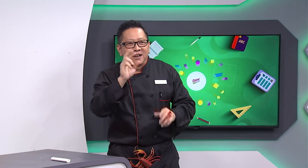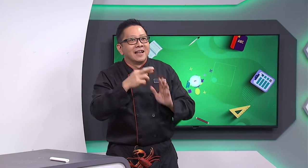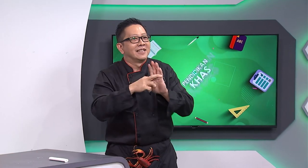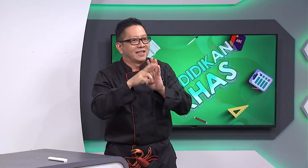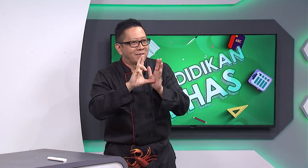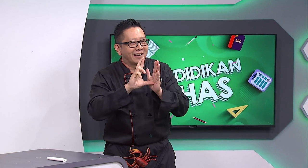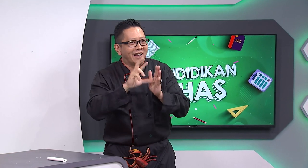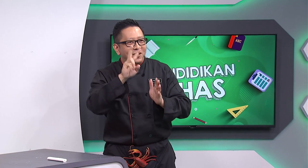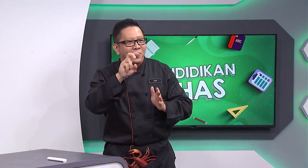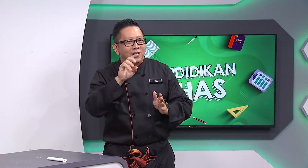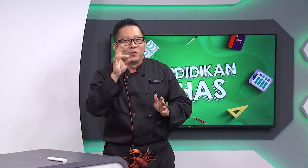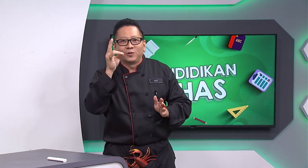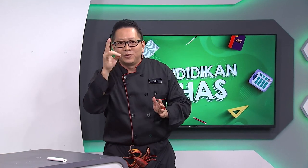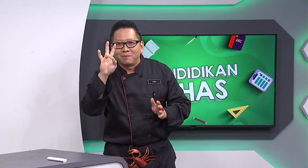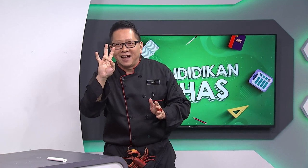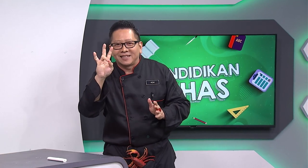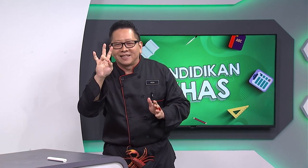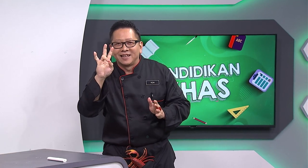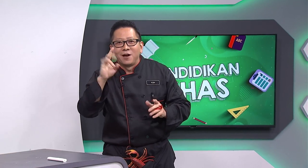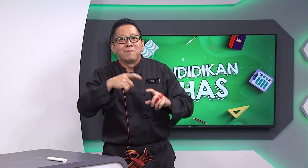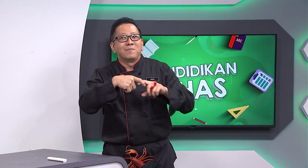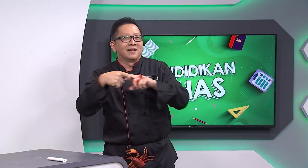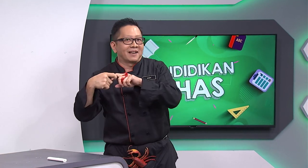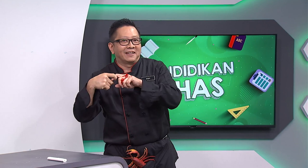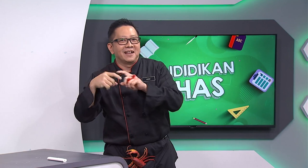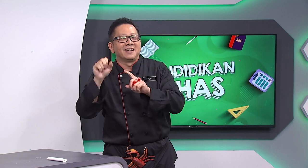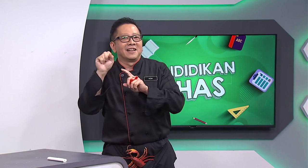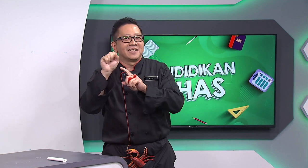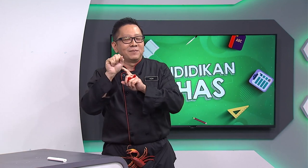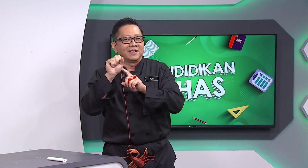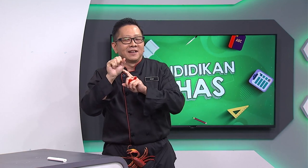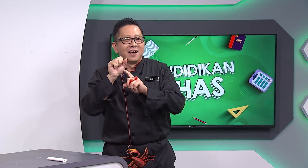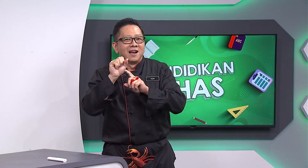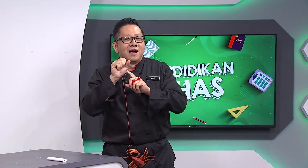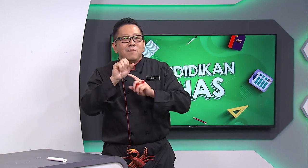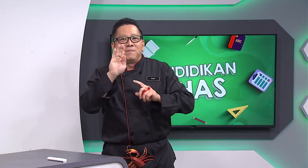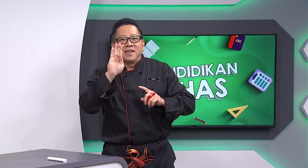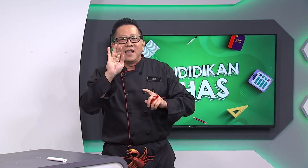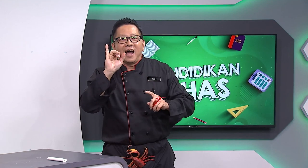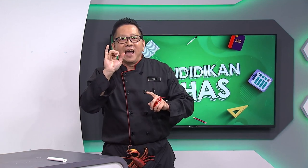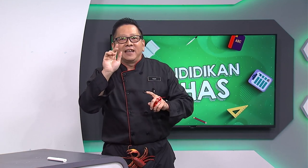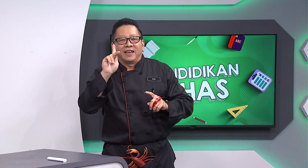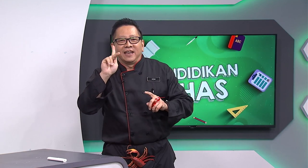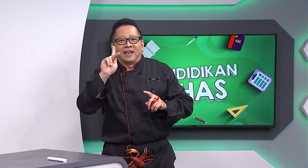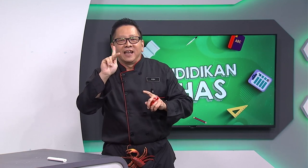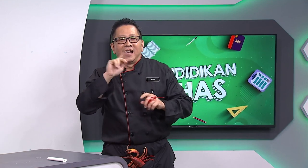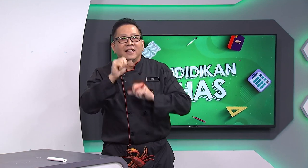KSSR Semakan 2017 berkaitan dengan subjek